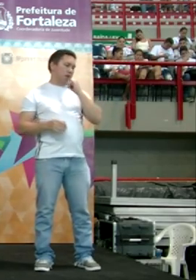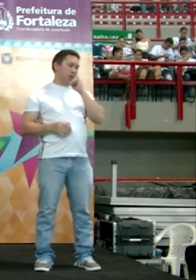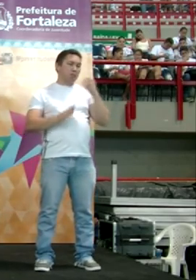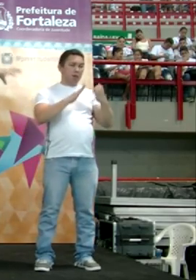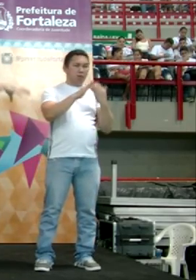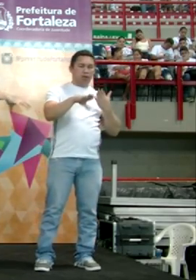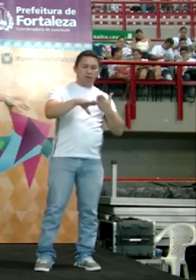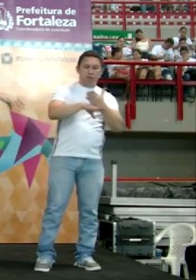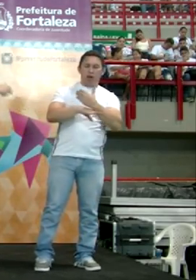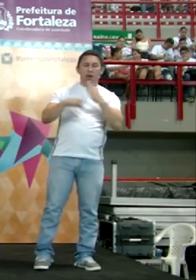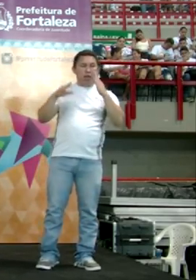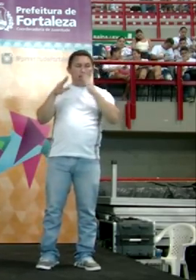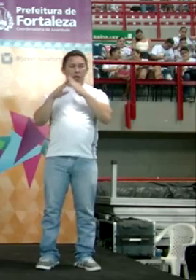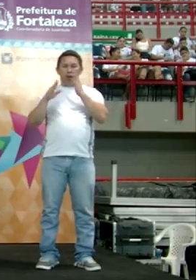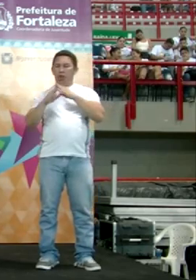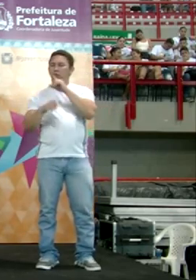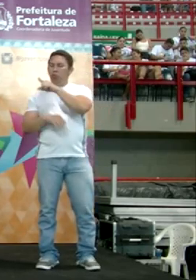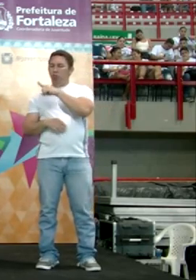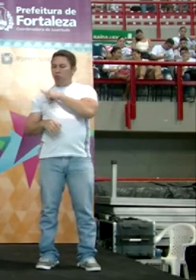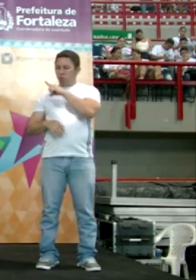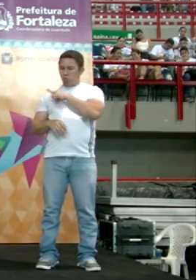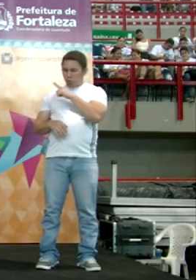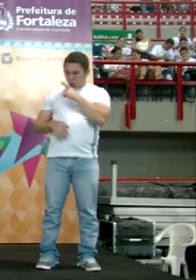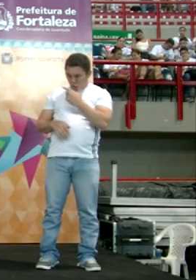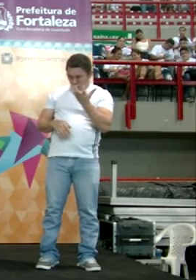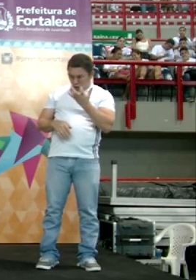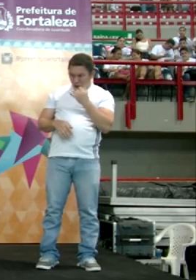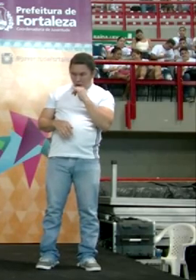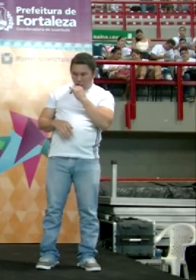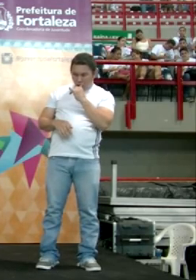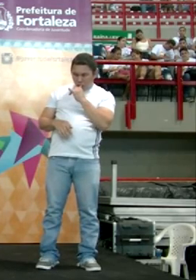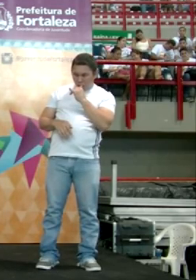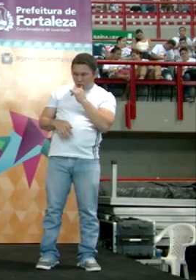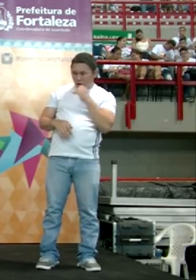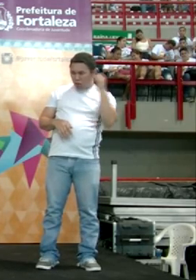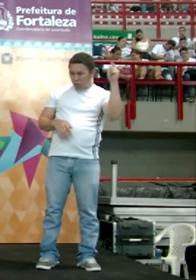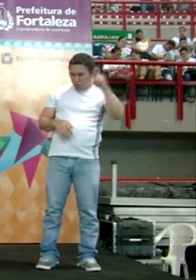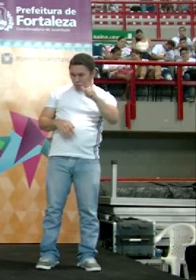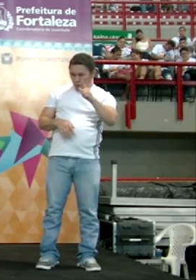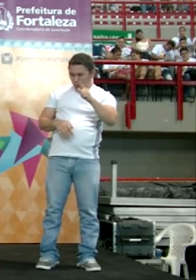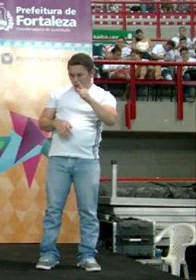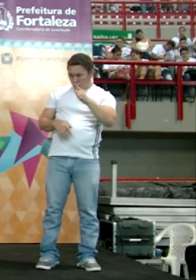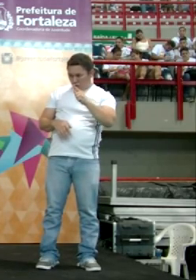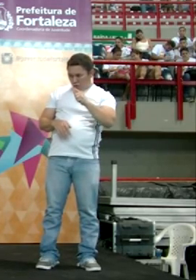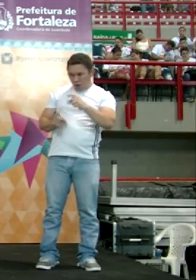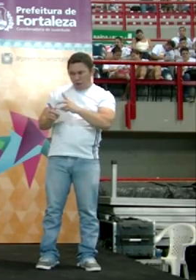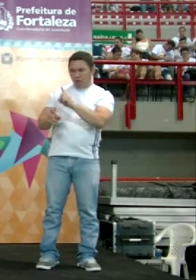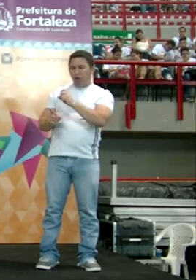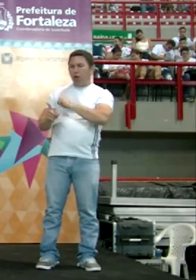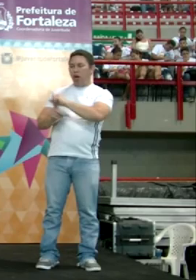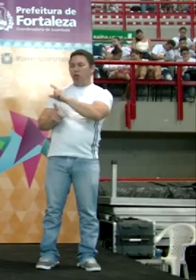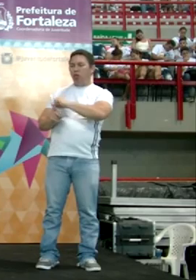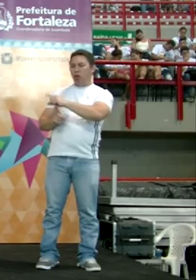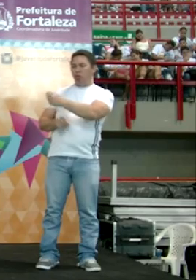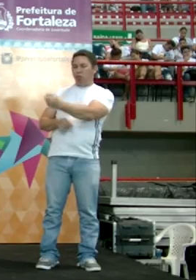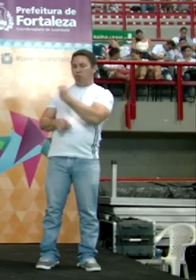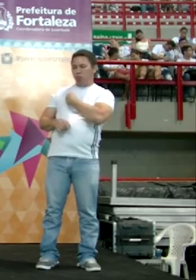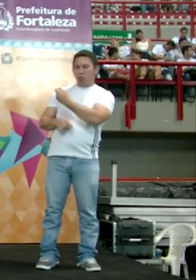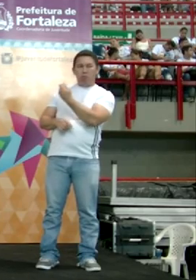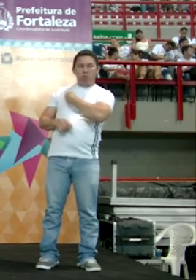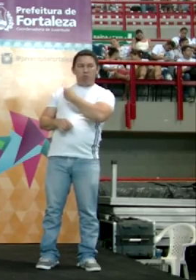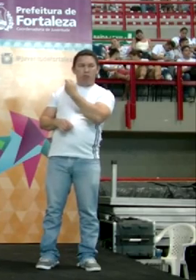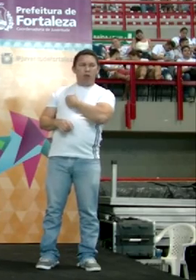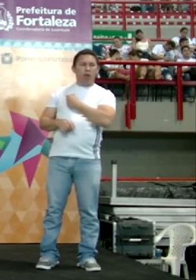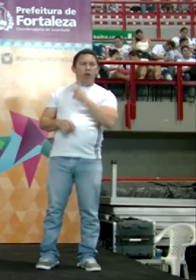pessoa, instala e a pessoa paga uma mensalidade, tá? Não compra a placa. É como se fosse um